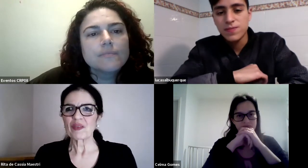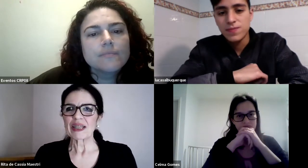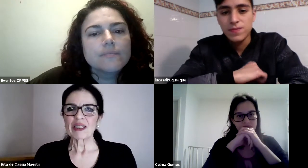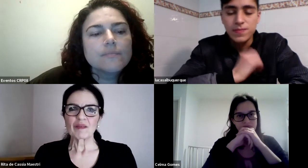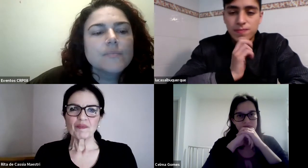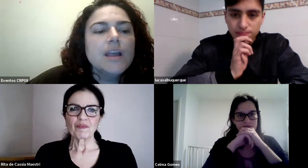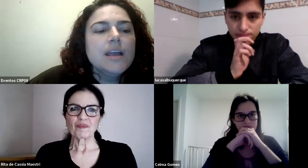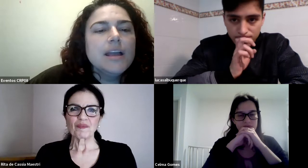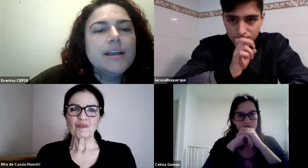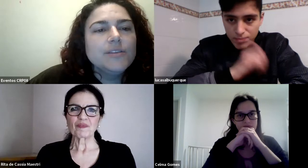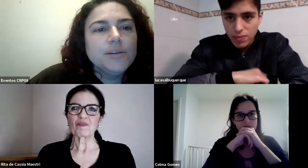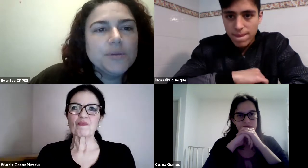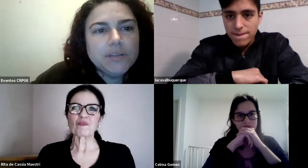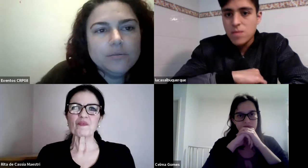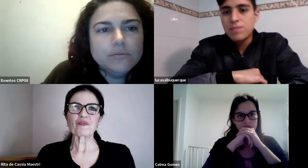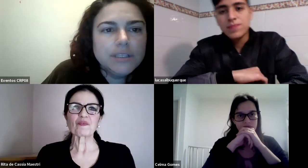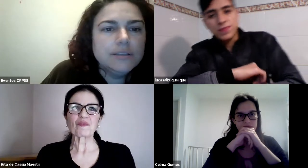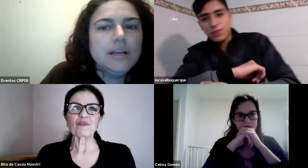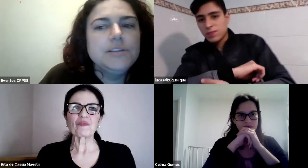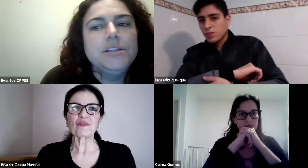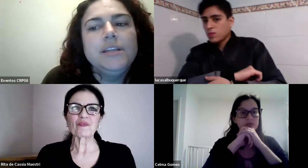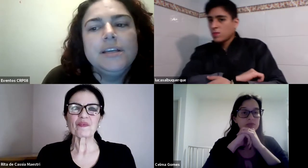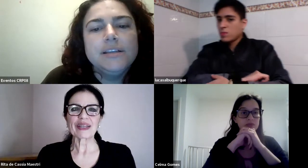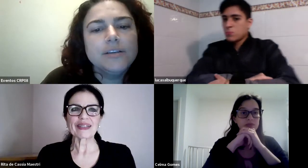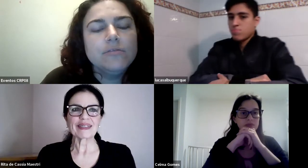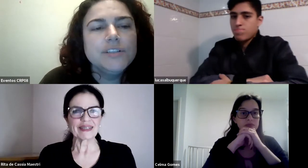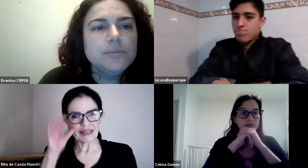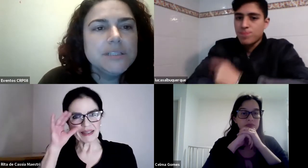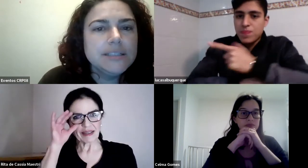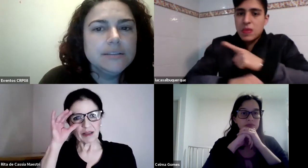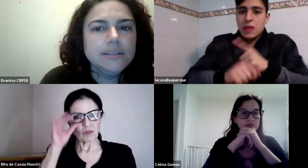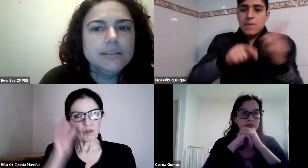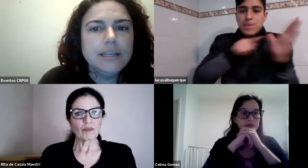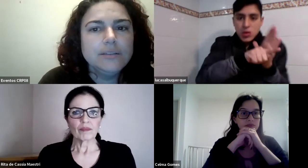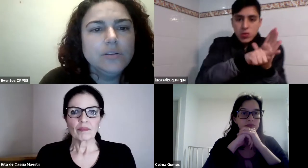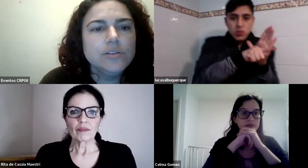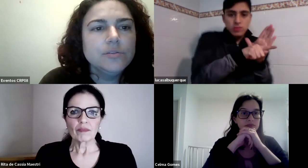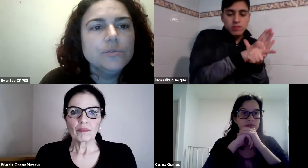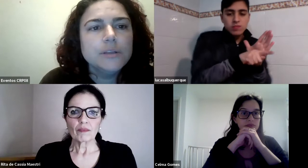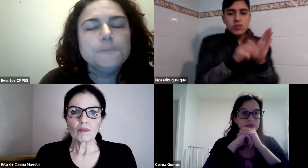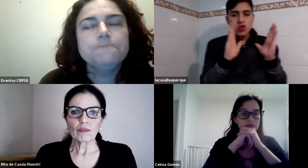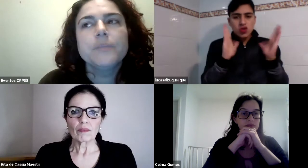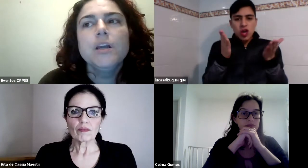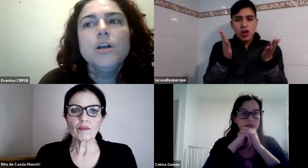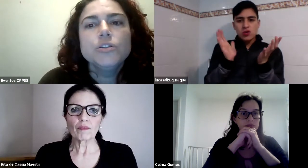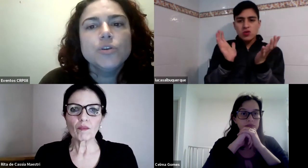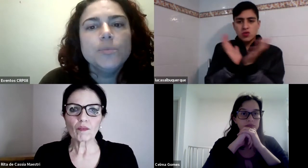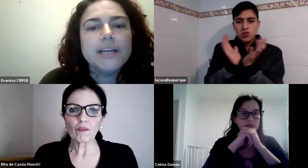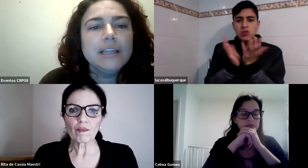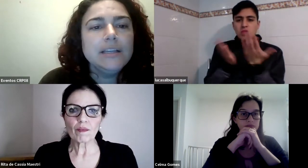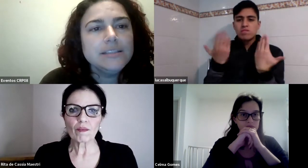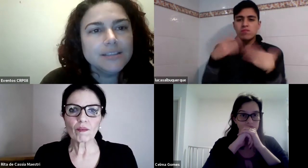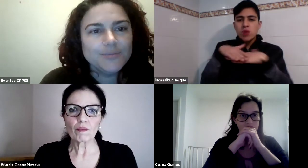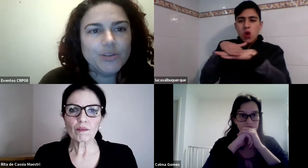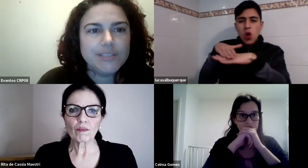lugar. Eu tenho uma pergunta. A gente conversou bastante lá no nosso núcleo sobre